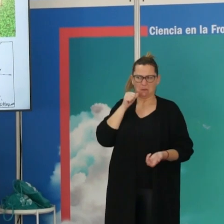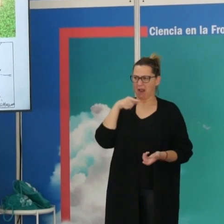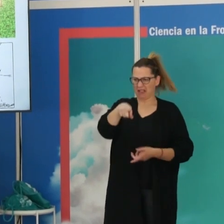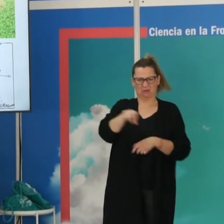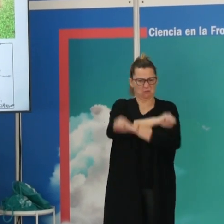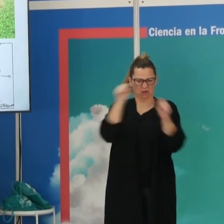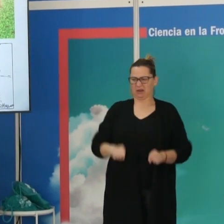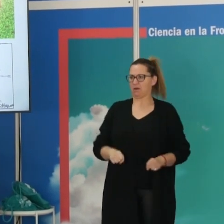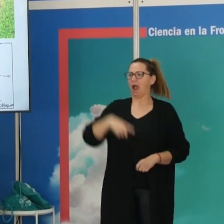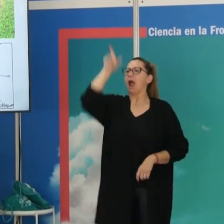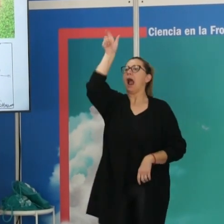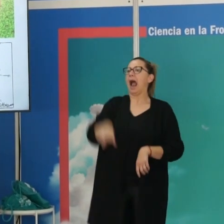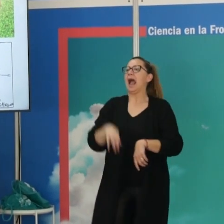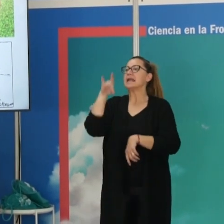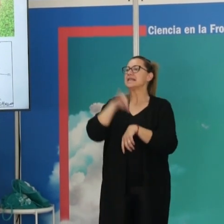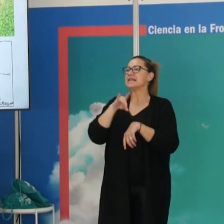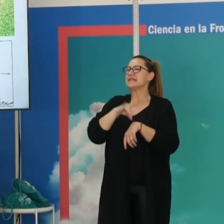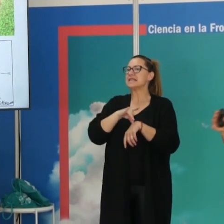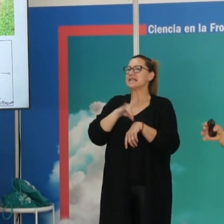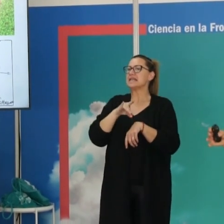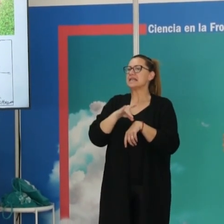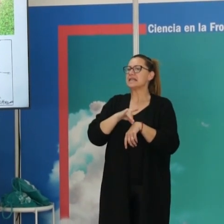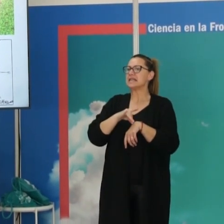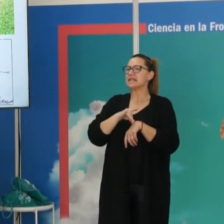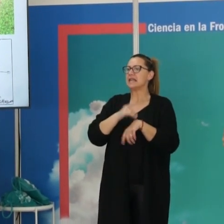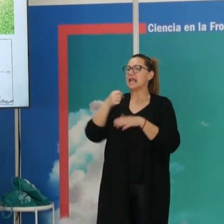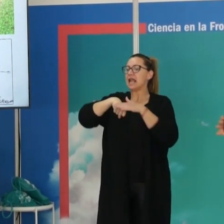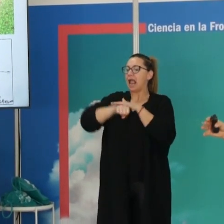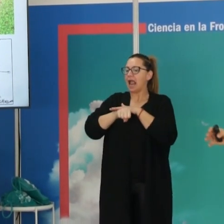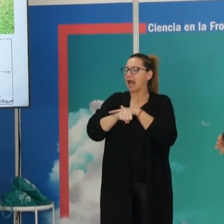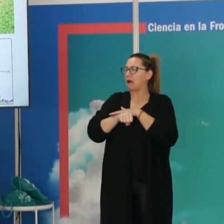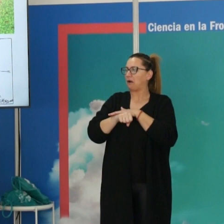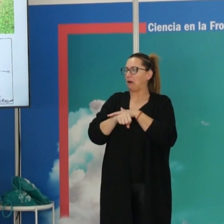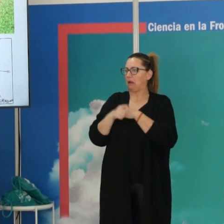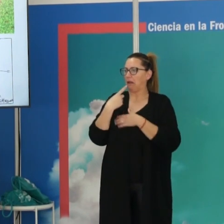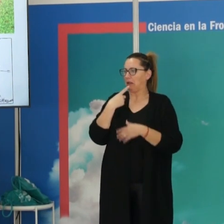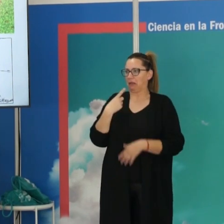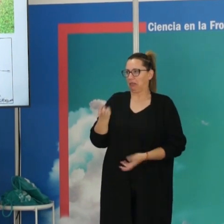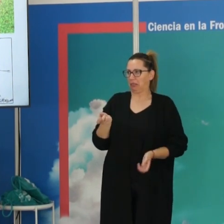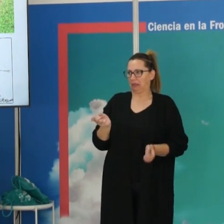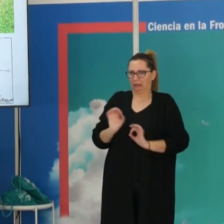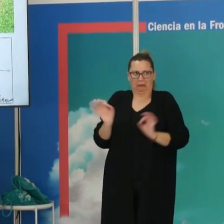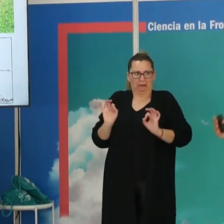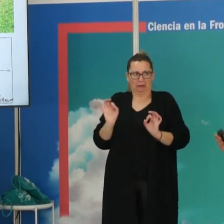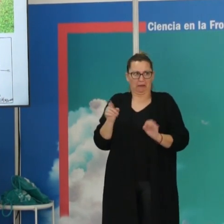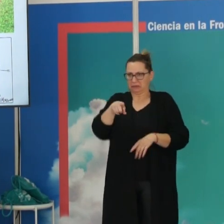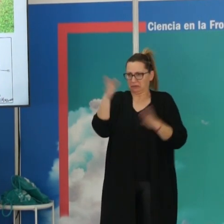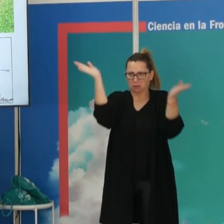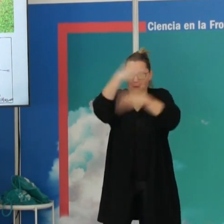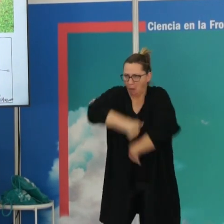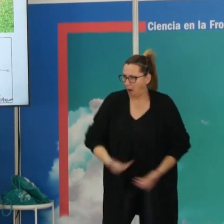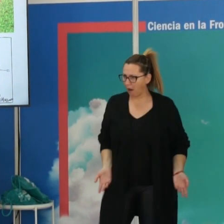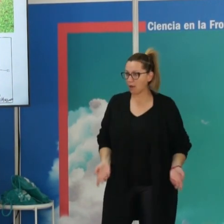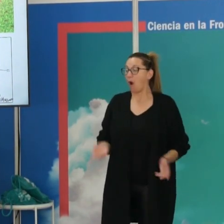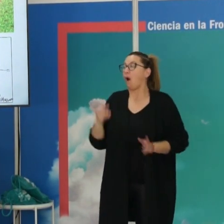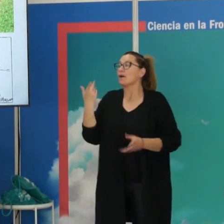a ginecólogas decir que en su vida ha reconocido algo así como la violencia obstétrica, a pesar de que muchas